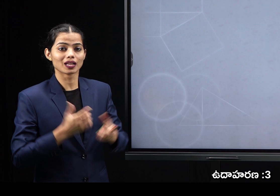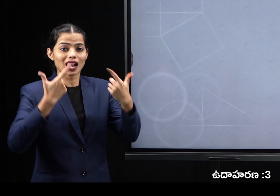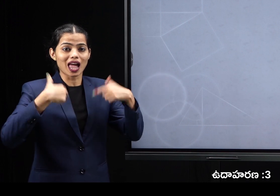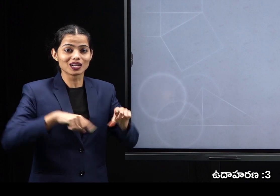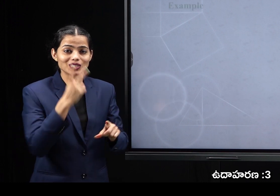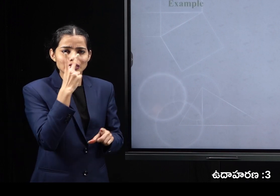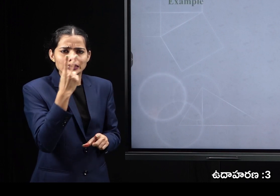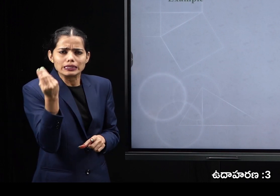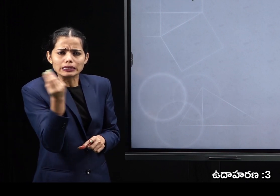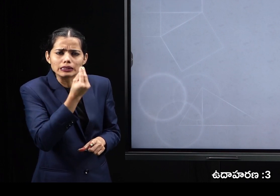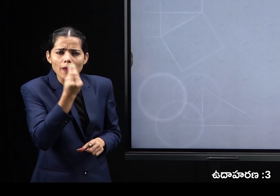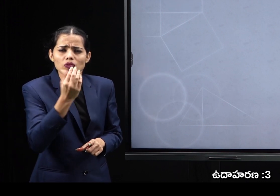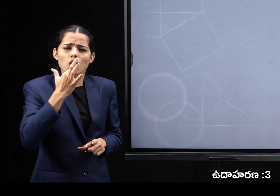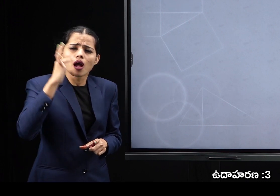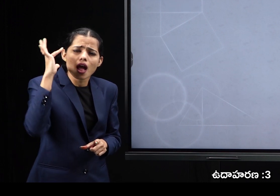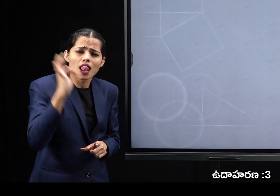ఎగ్జాంపుల్ 3.